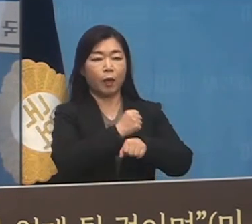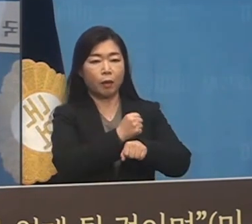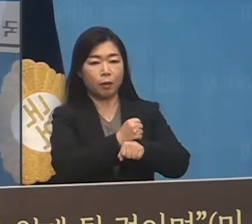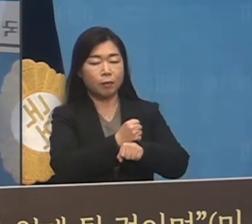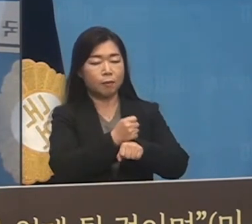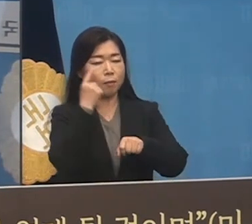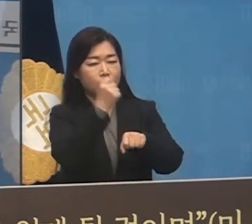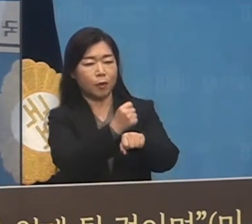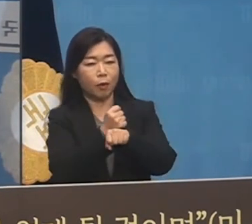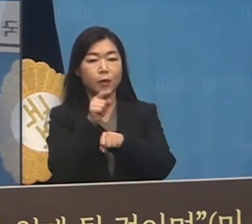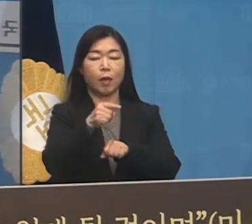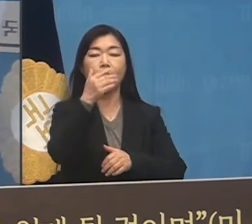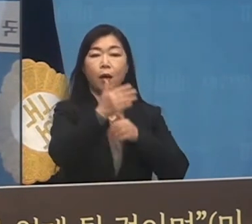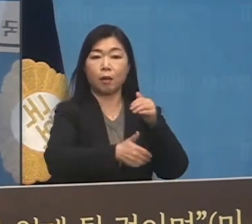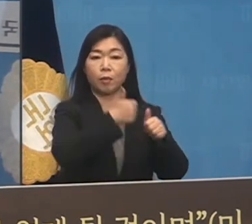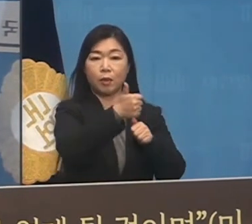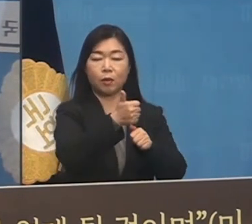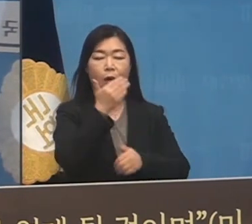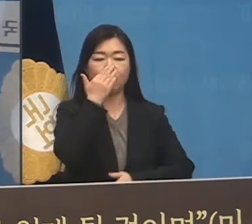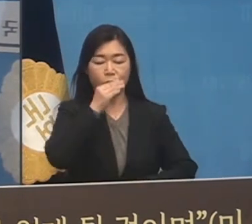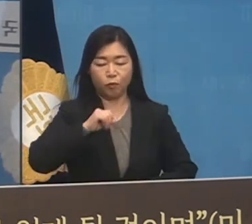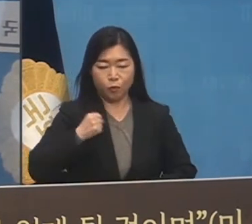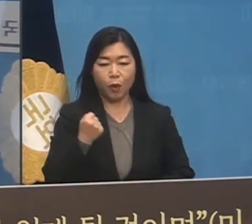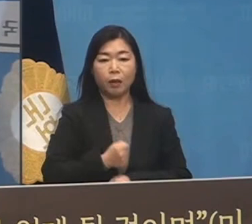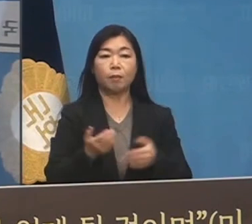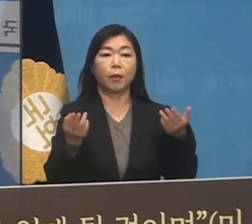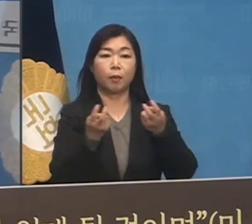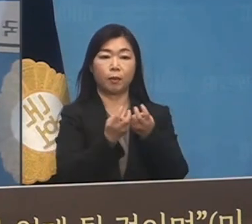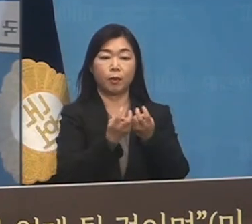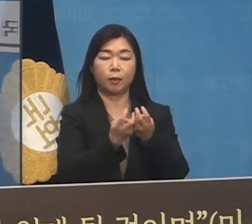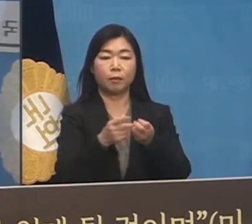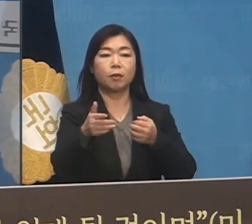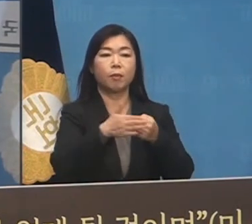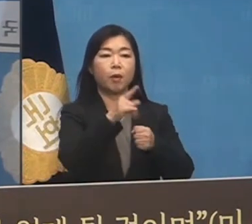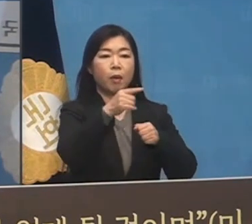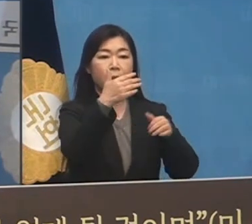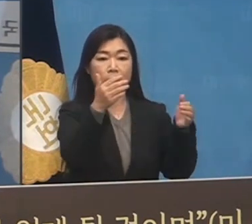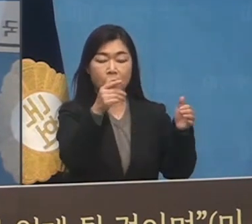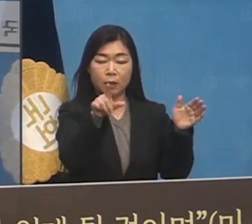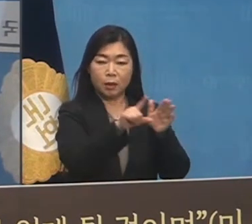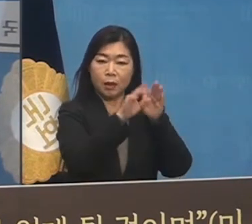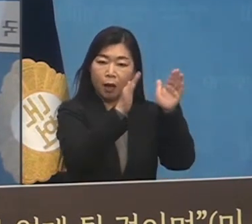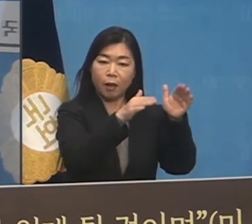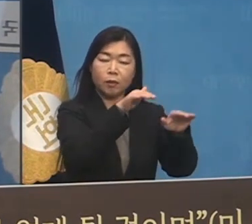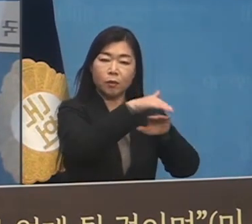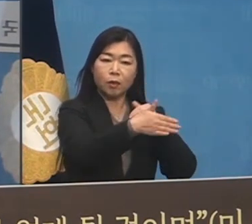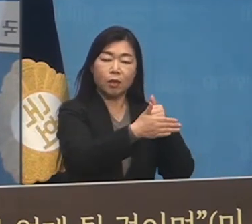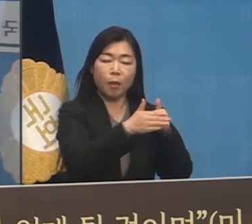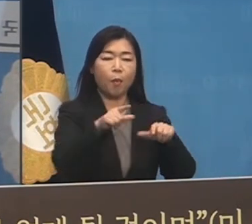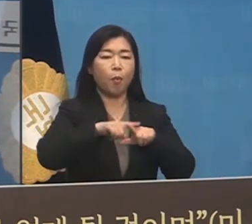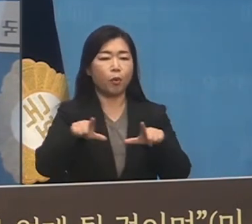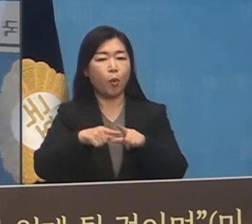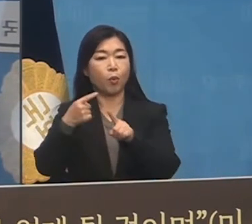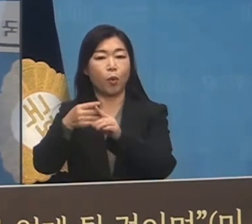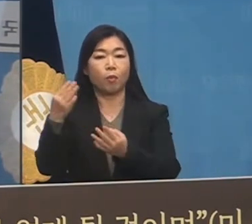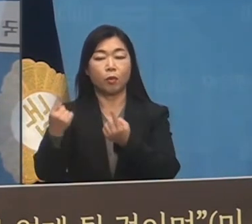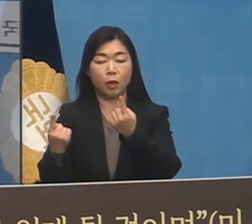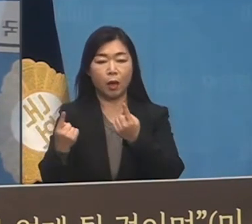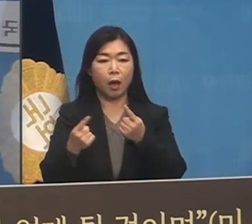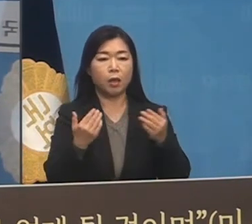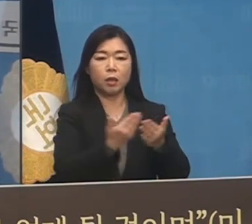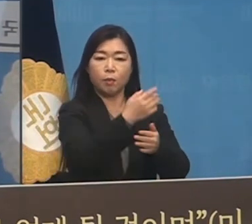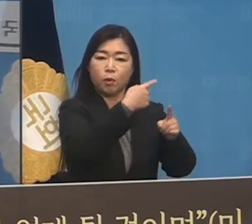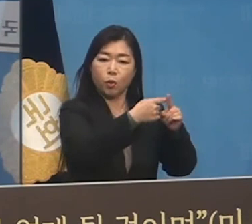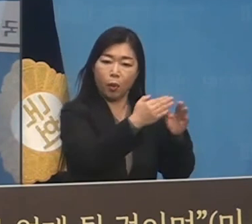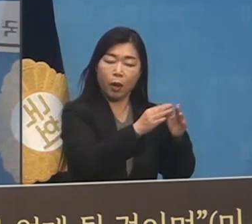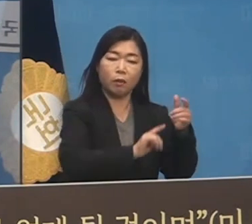모색하는 것이 하나님께 순종하는 길입니다. 이러한 신학적 이해는 보수적 교회보다